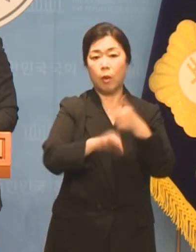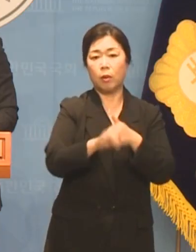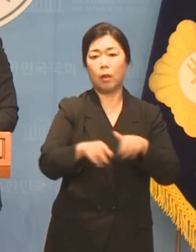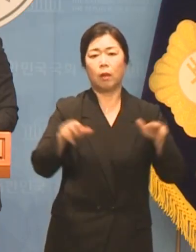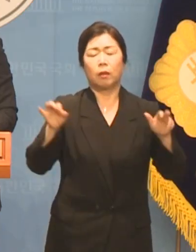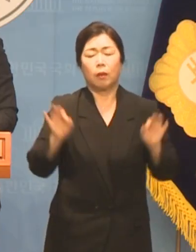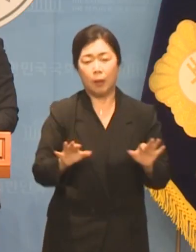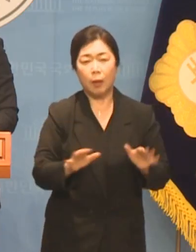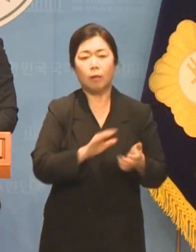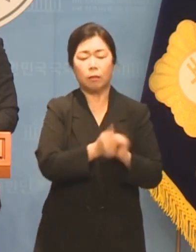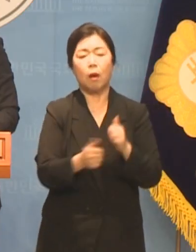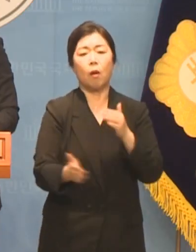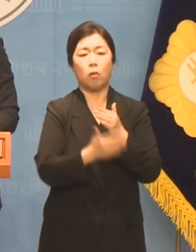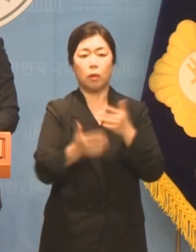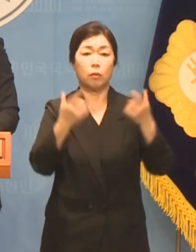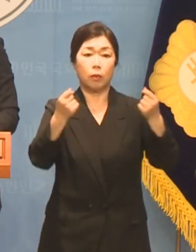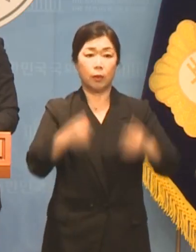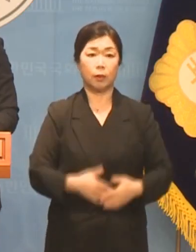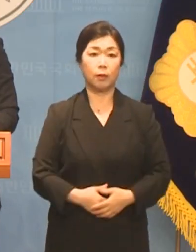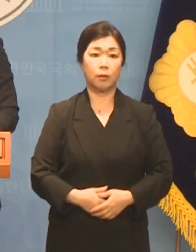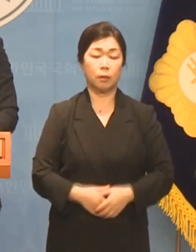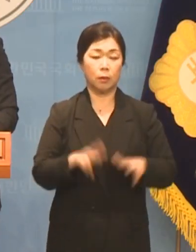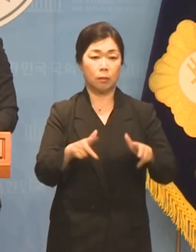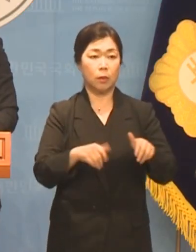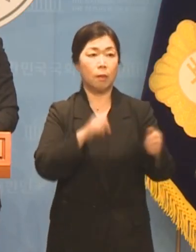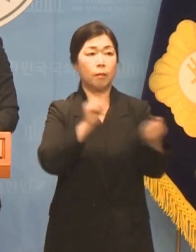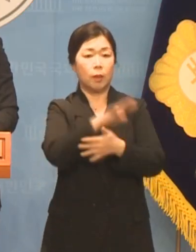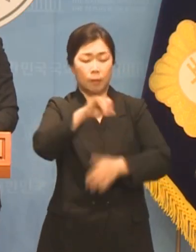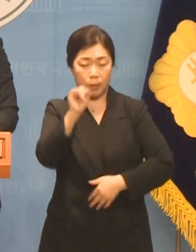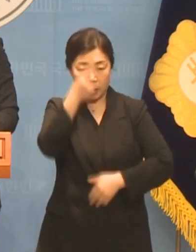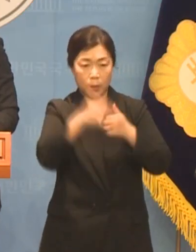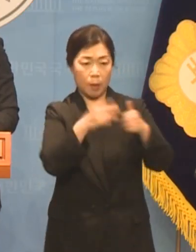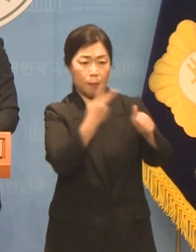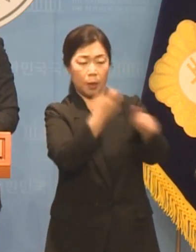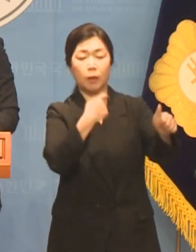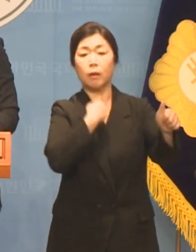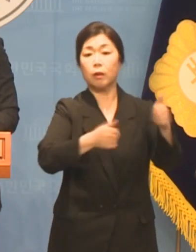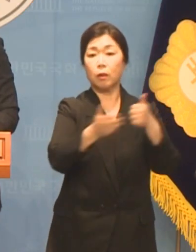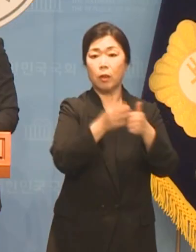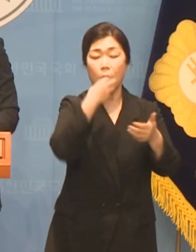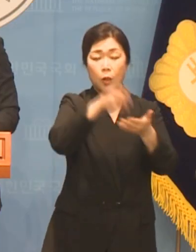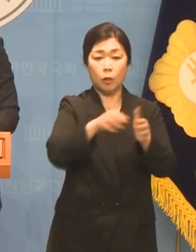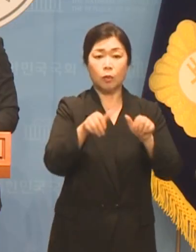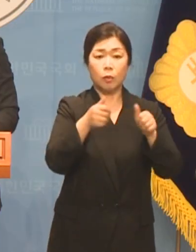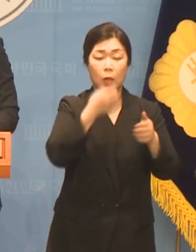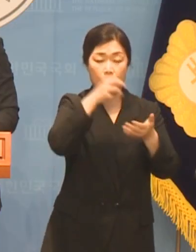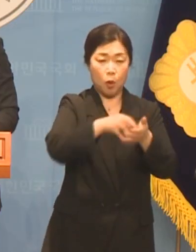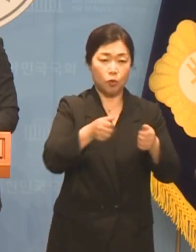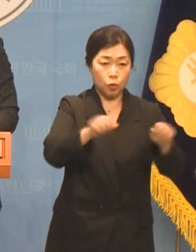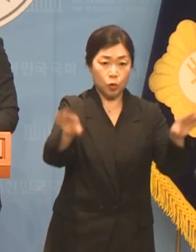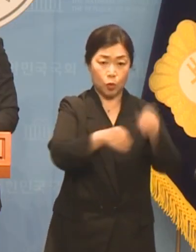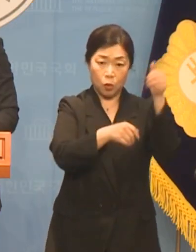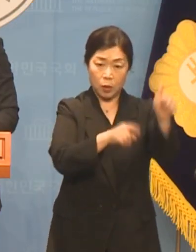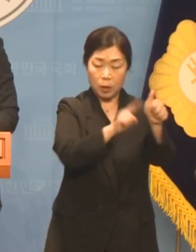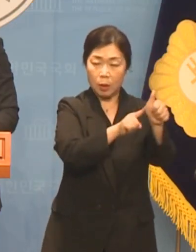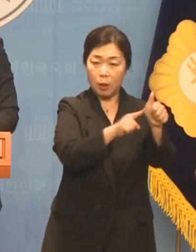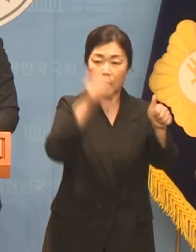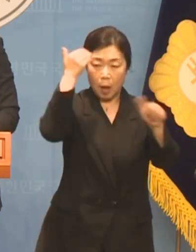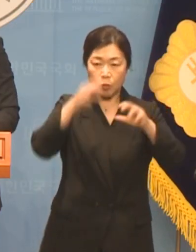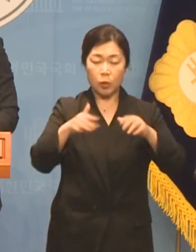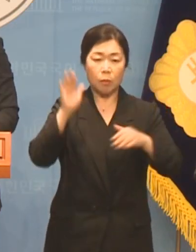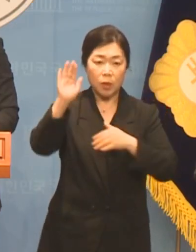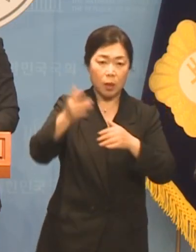것은 당연합니다. 또한 내란으로 파면된 윤석열이 임명한 총리와 국무위원들이 대한민국의 미래를